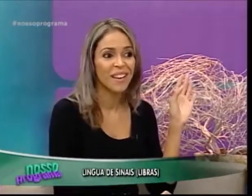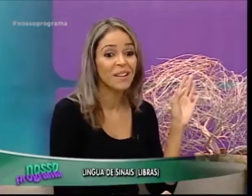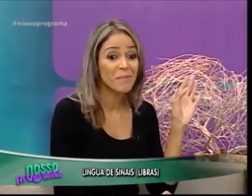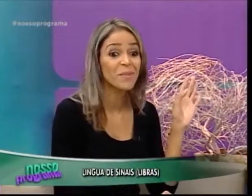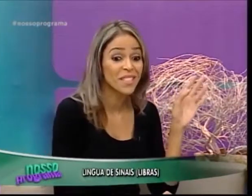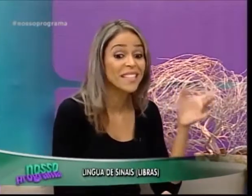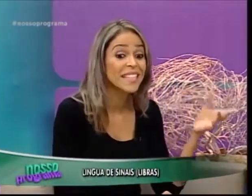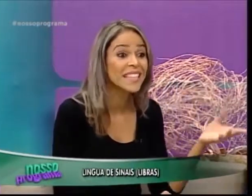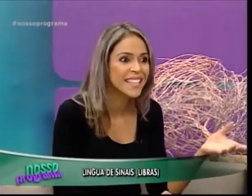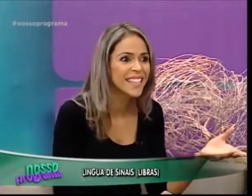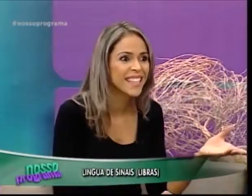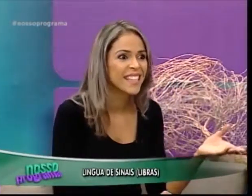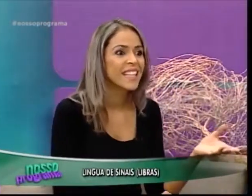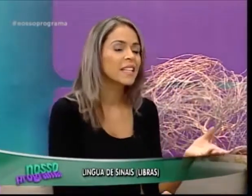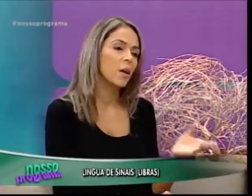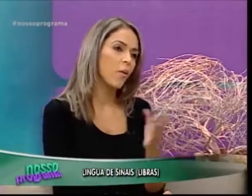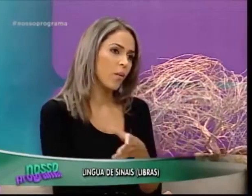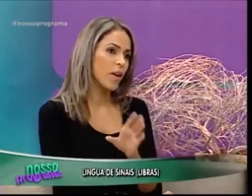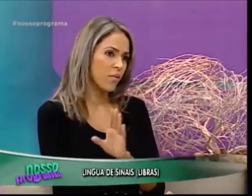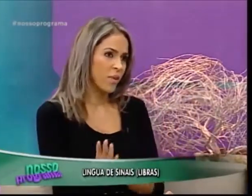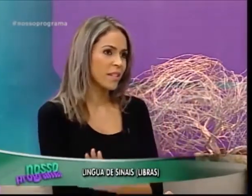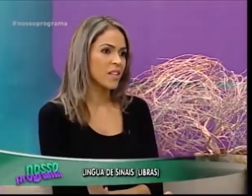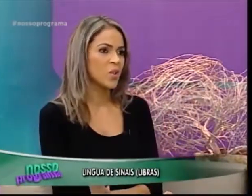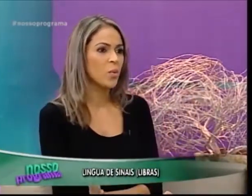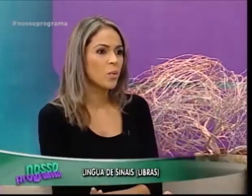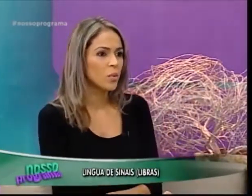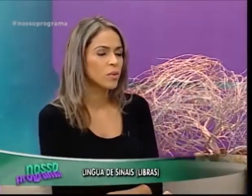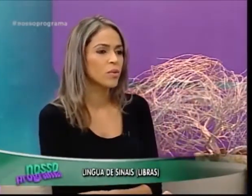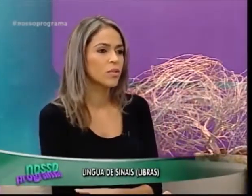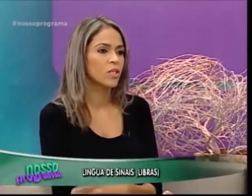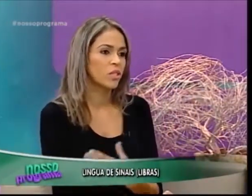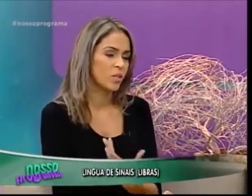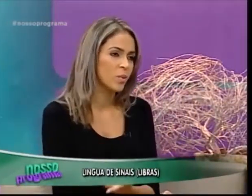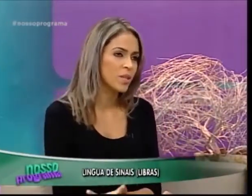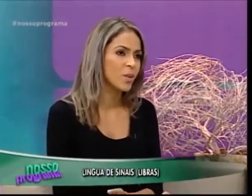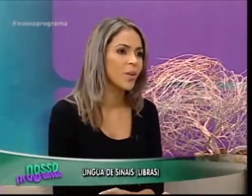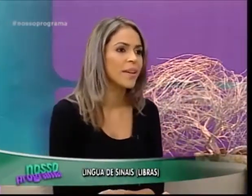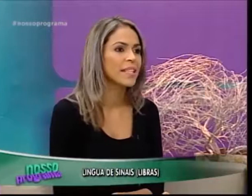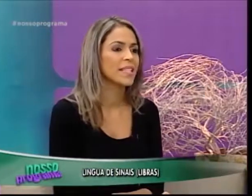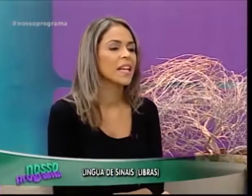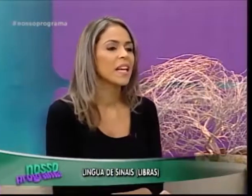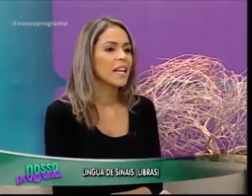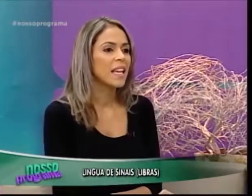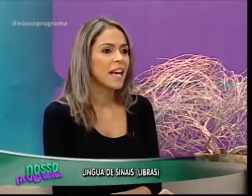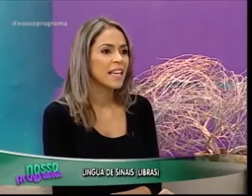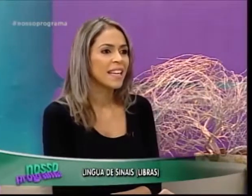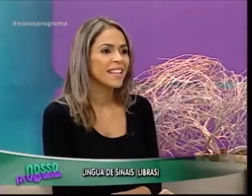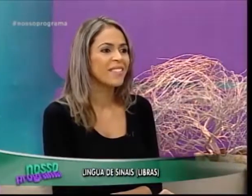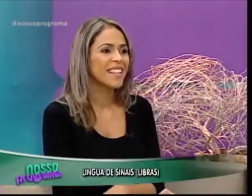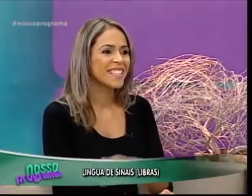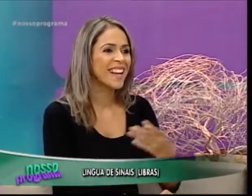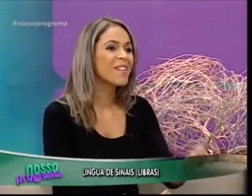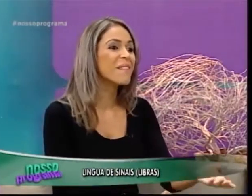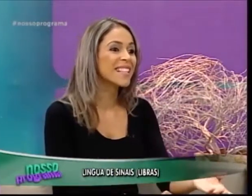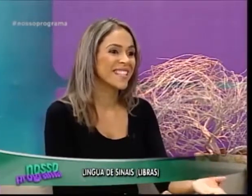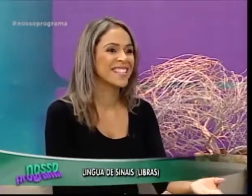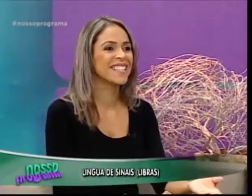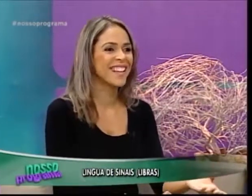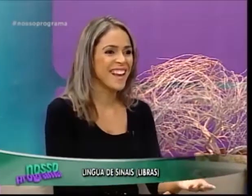Falar, puxa, Então, eu fui atrás de cursos, de instituições, e aí, na verdade, lá eu mais ensinei